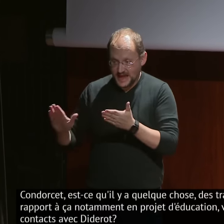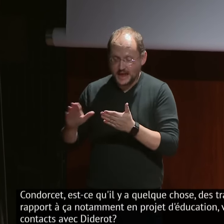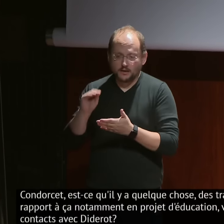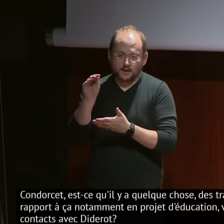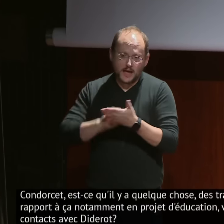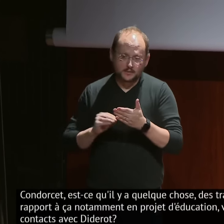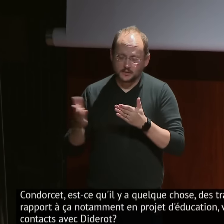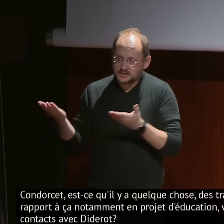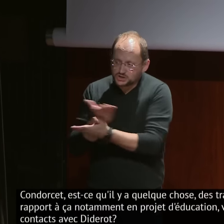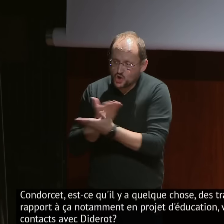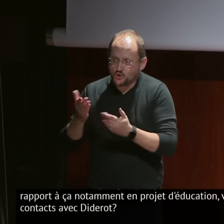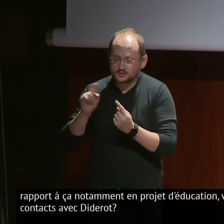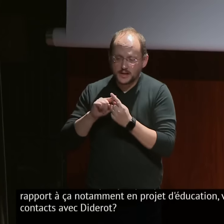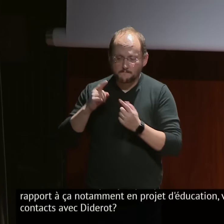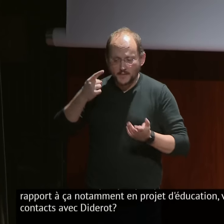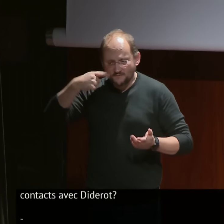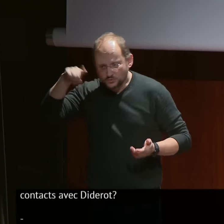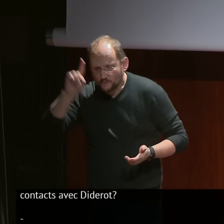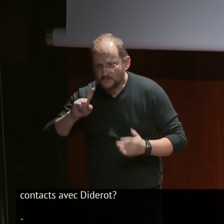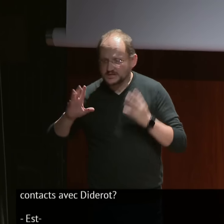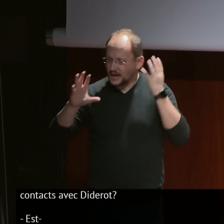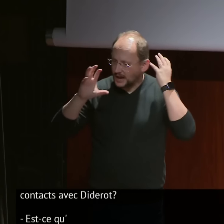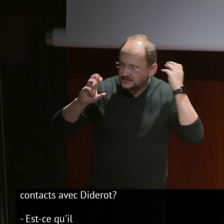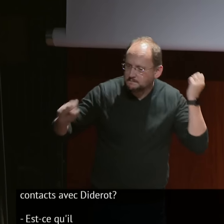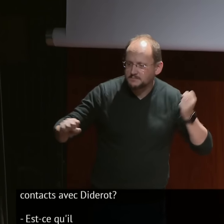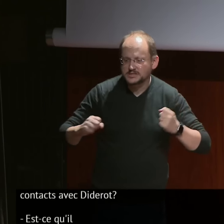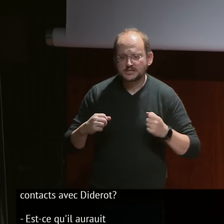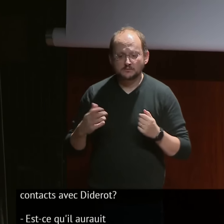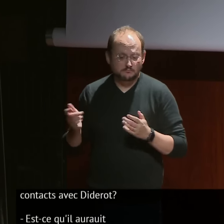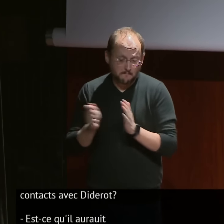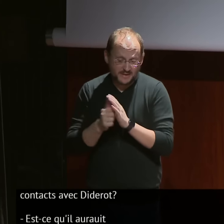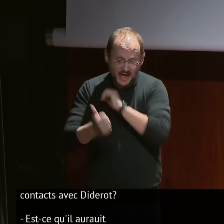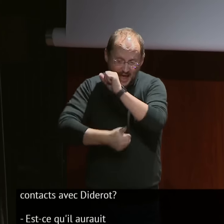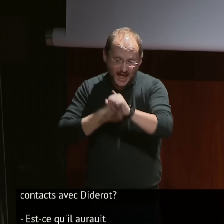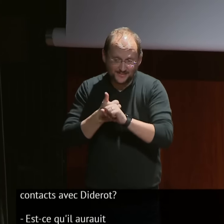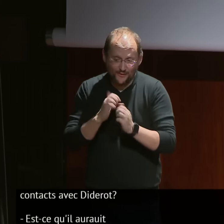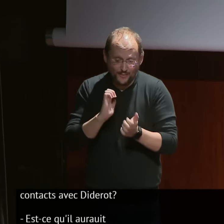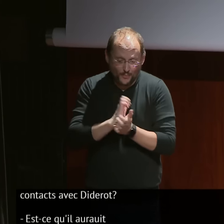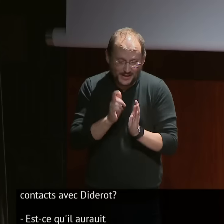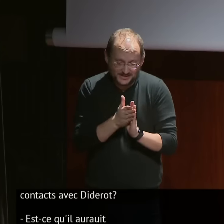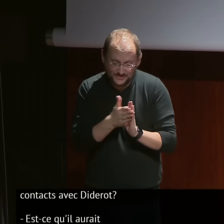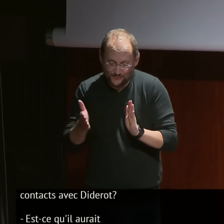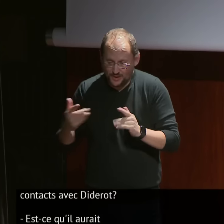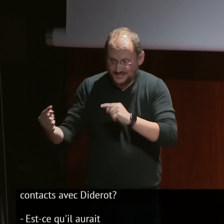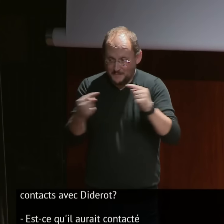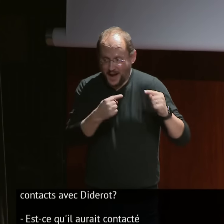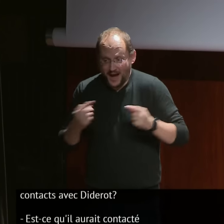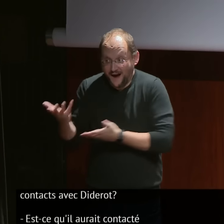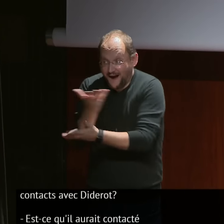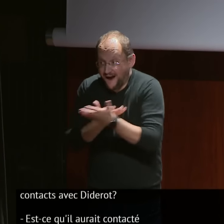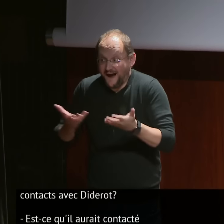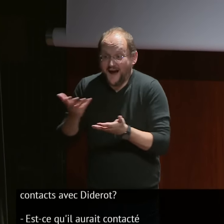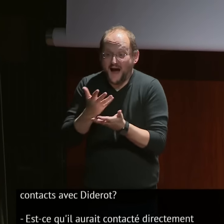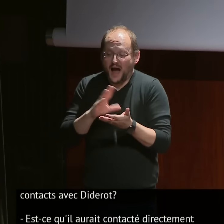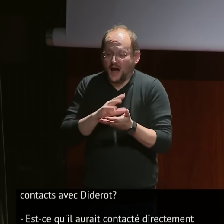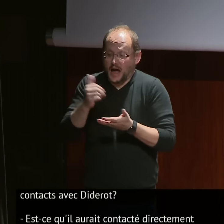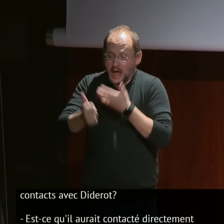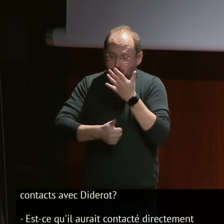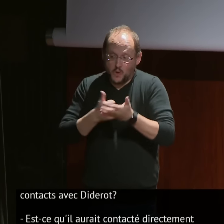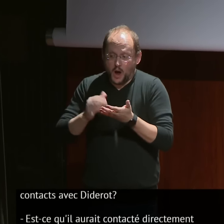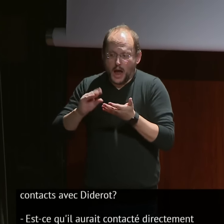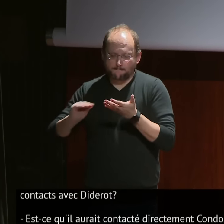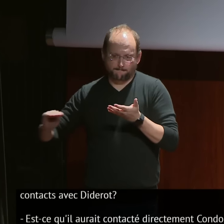Alors, est-ce qu'il aurait contacté directement Condorcet ou est-ce que il y aurait eu des échanges épistolaires plutôt? Enfin,